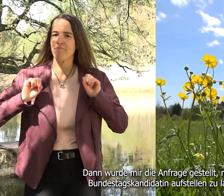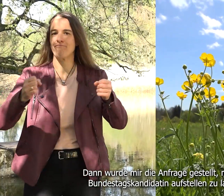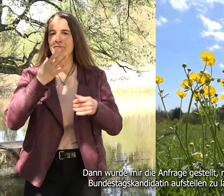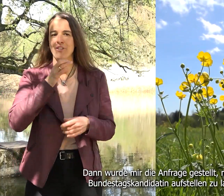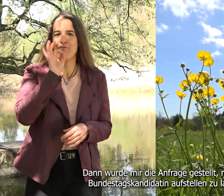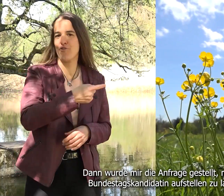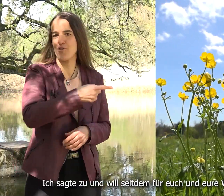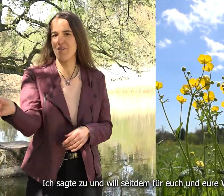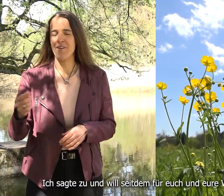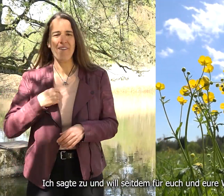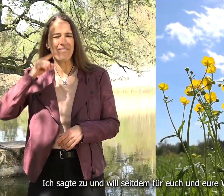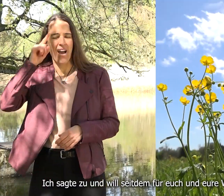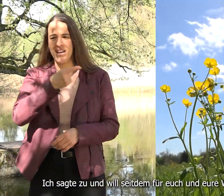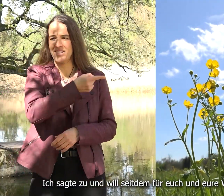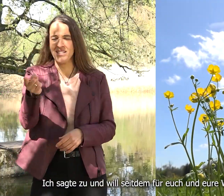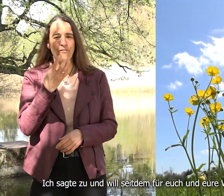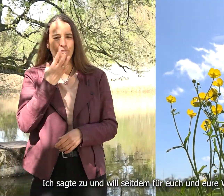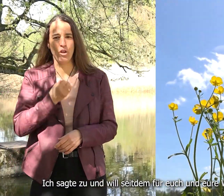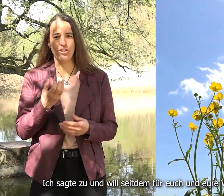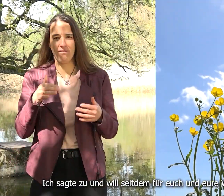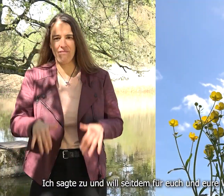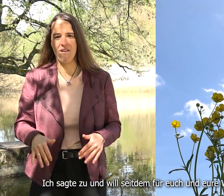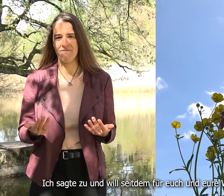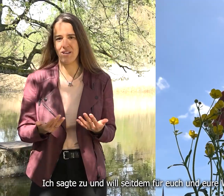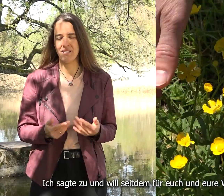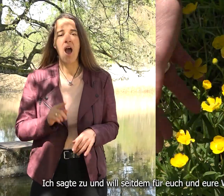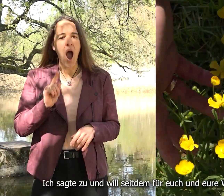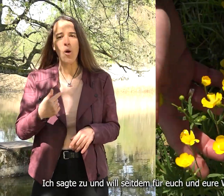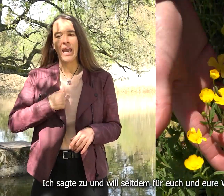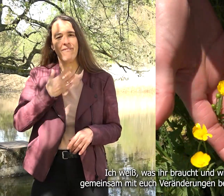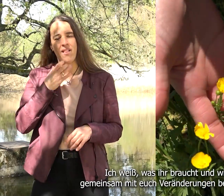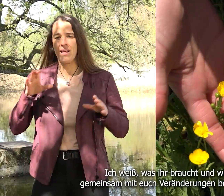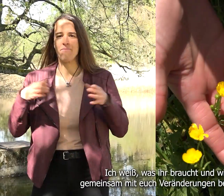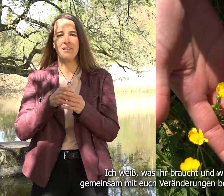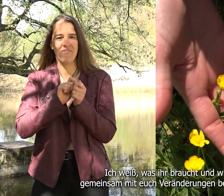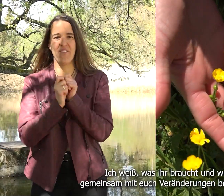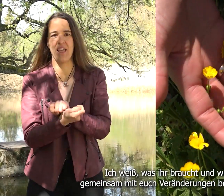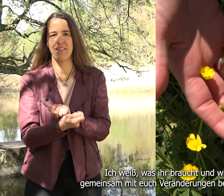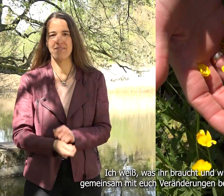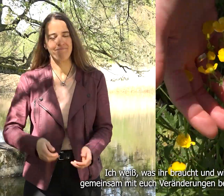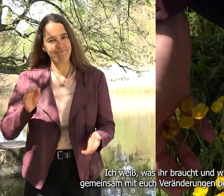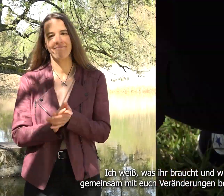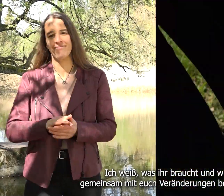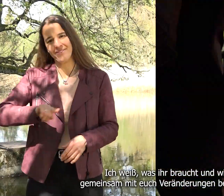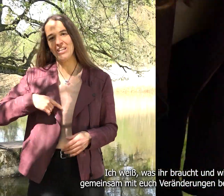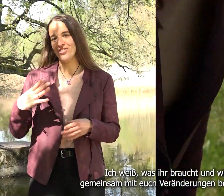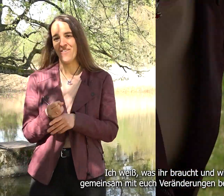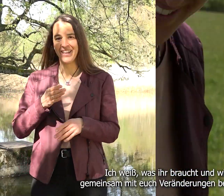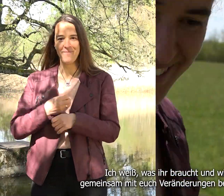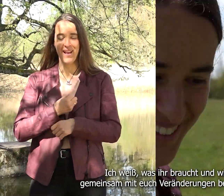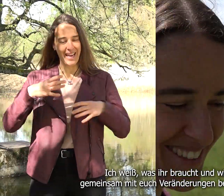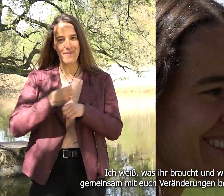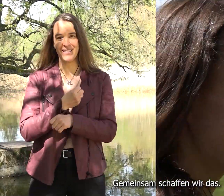Bundestagskandidatin aufstellen zu lassen. Ich sagte zu und will seitdem für euch und eure Wünsche kämpfen. Ich weiß, was ihr braucht und will gemeinsam mit